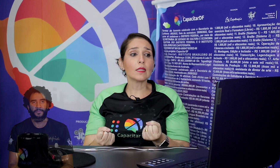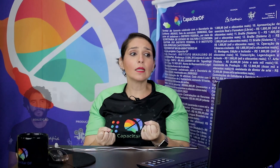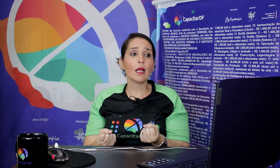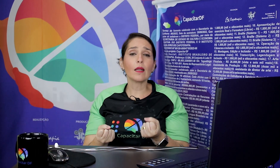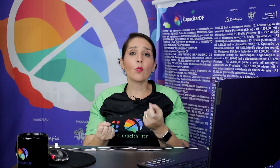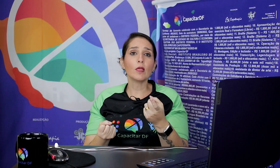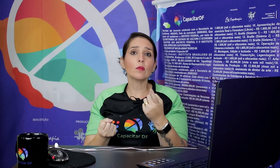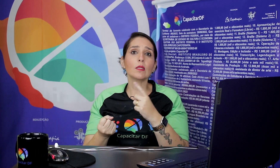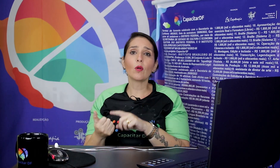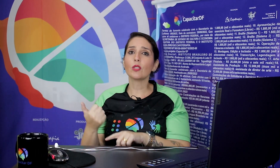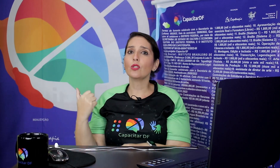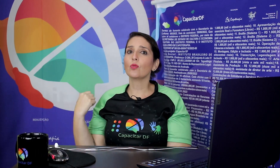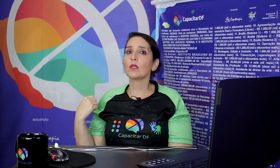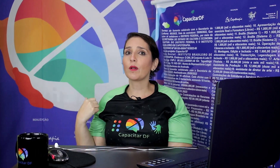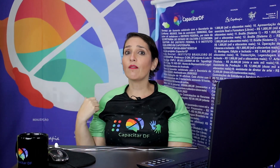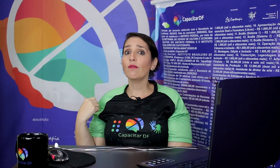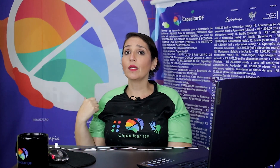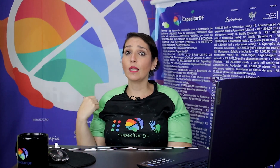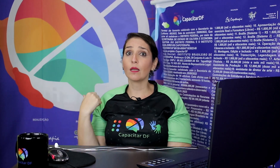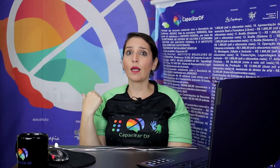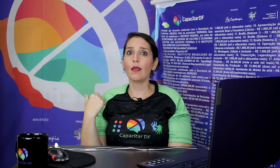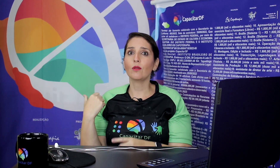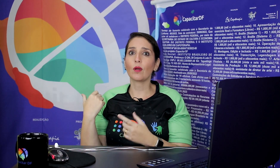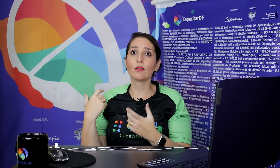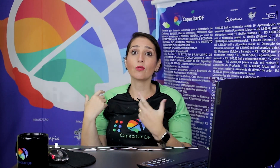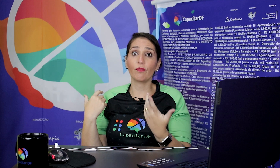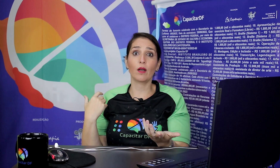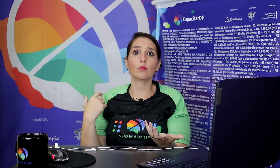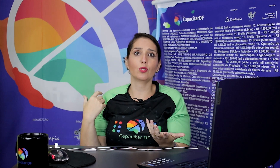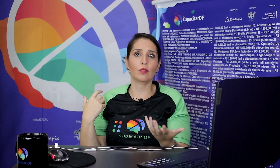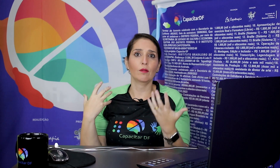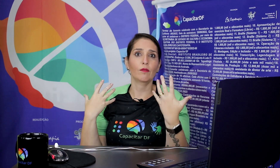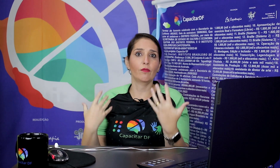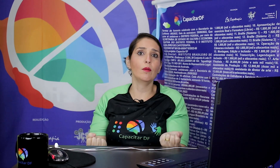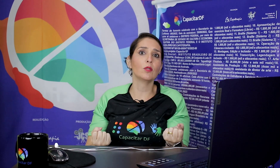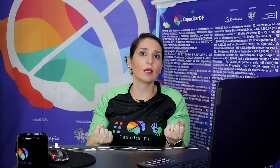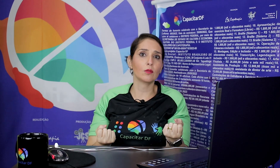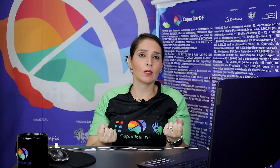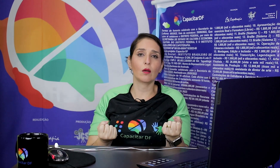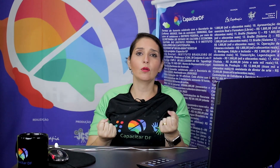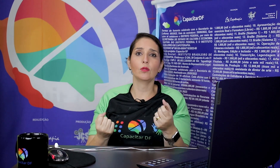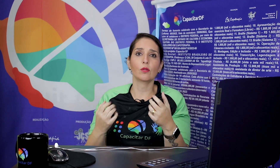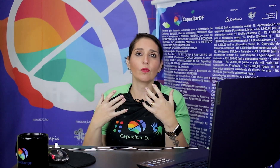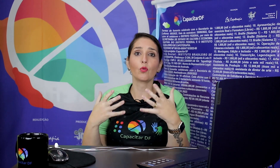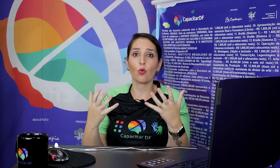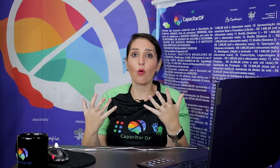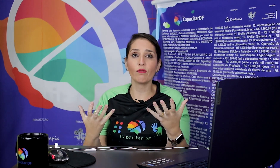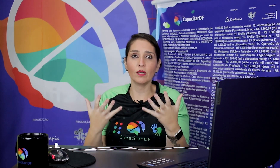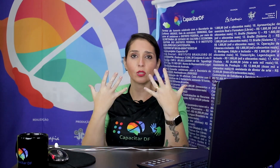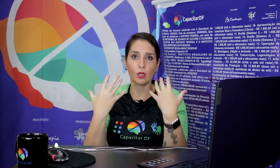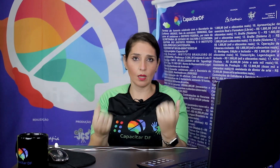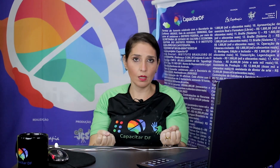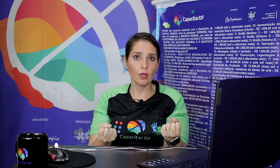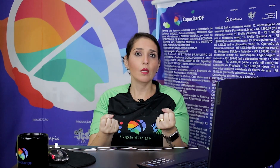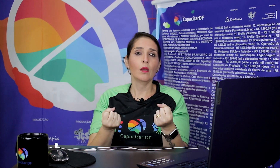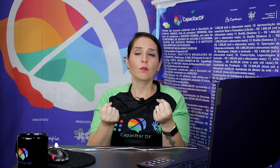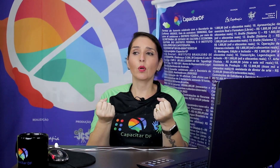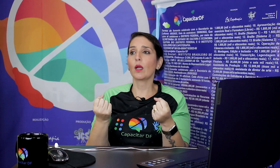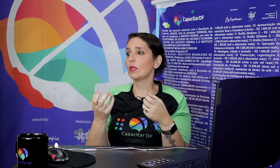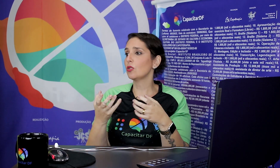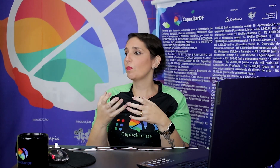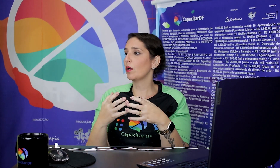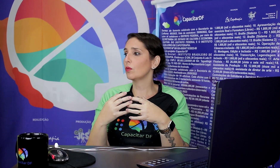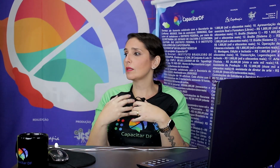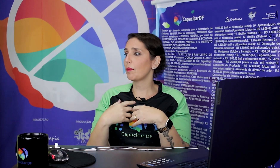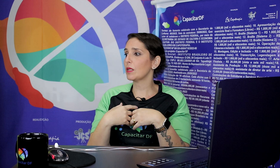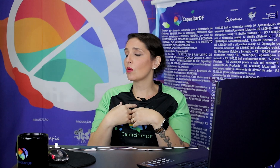Esse aceitar é o mesmo sinal que a gente usa para ir, né? No caso de vamos. Vamos lá não sei aonde, vamos no convite, né? Porque